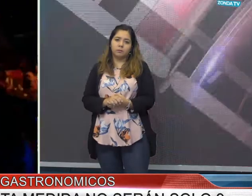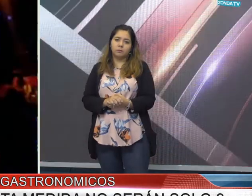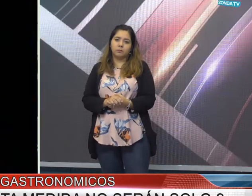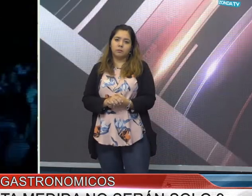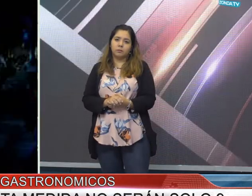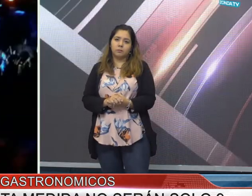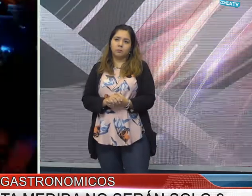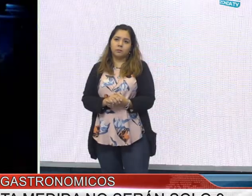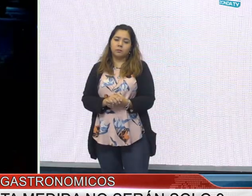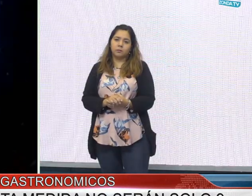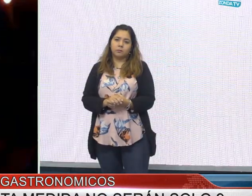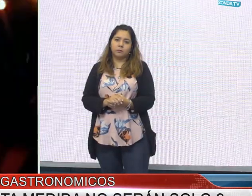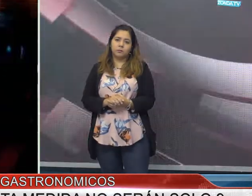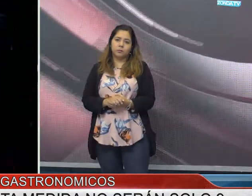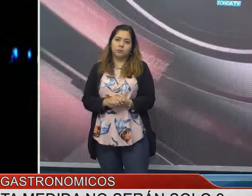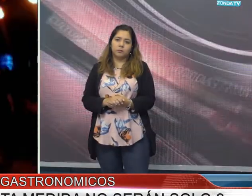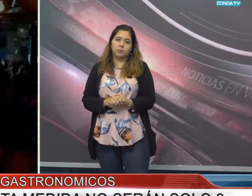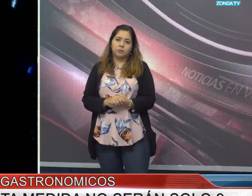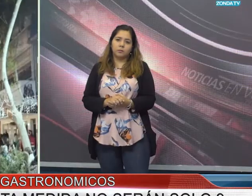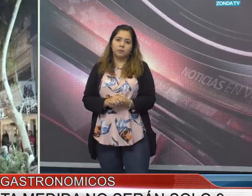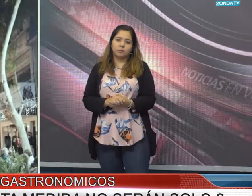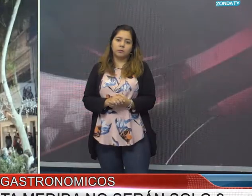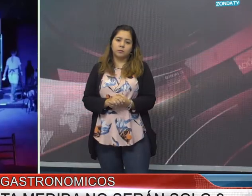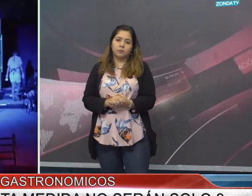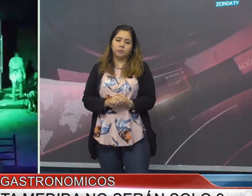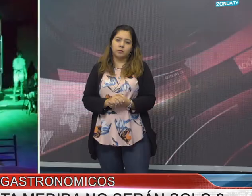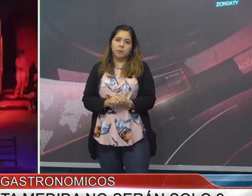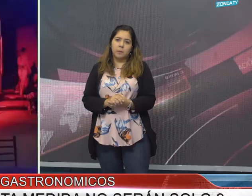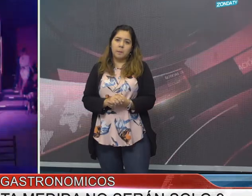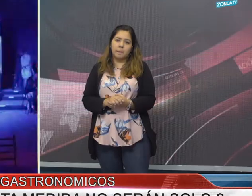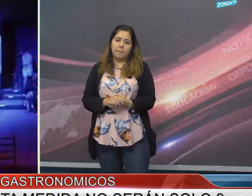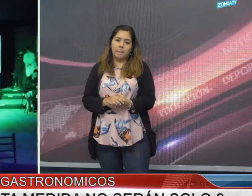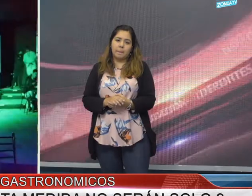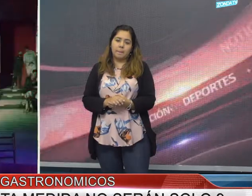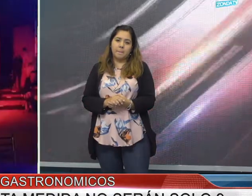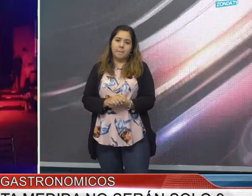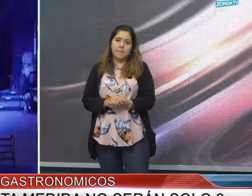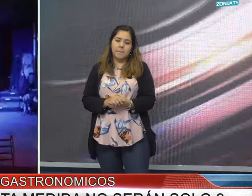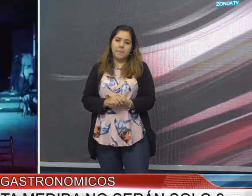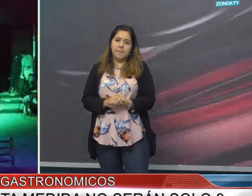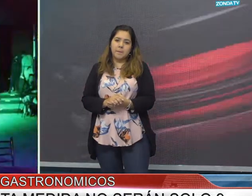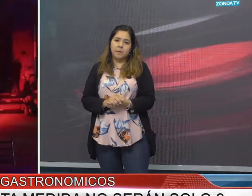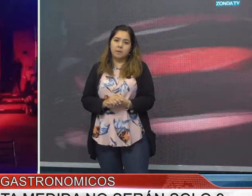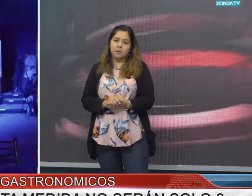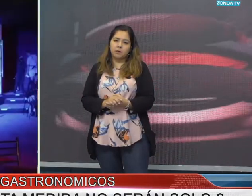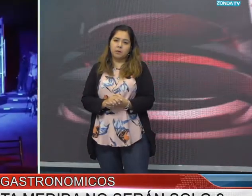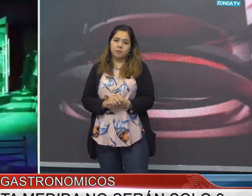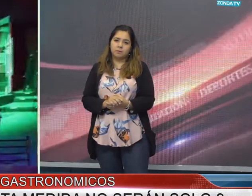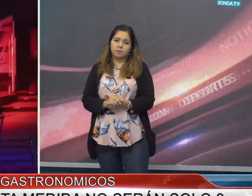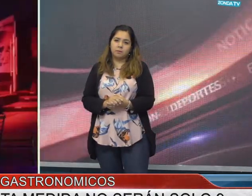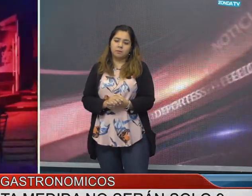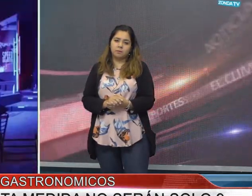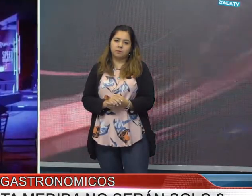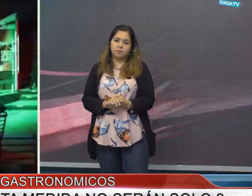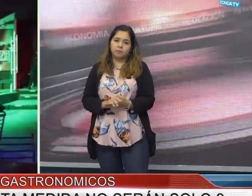bueno, cerramos, pero no van a ser modalidad. Va a ser mucho más tiempo. Entonces, esa es la preocupación que hay en el sector. Muchos